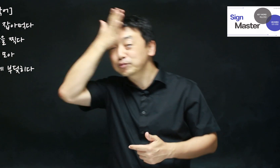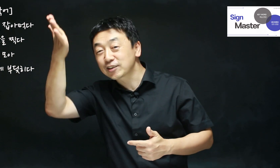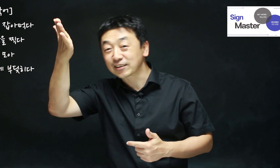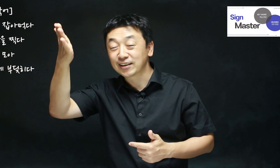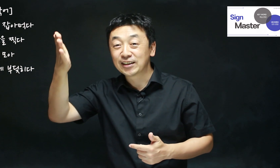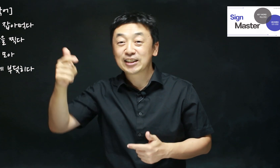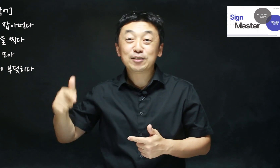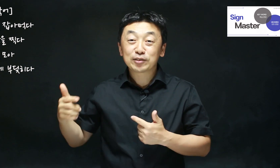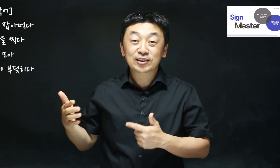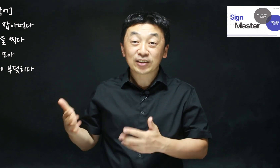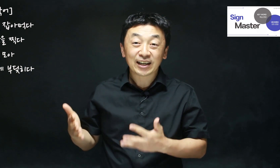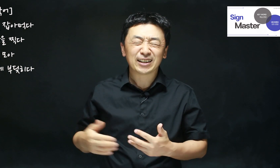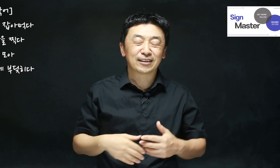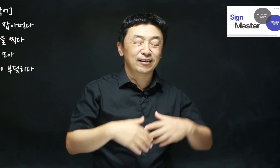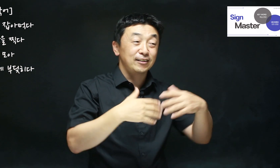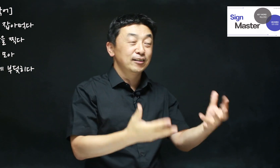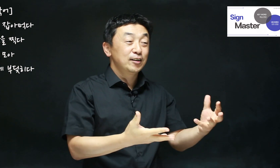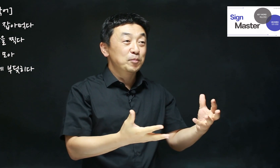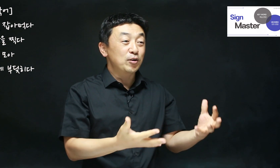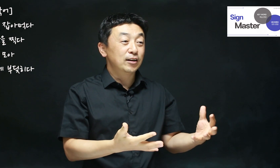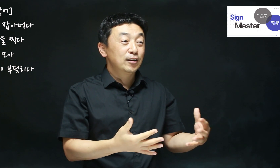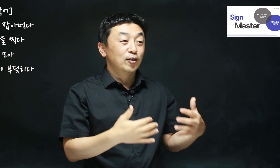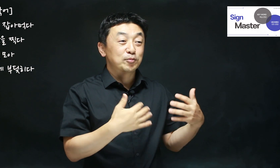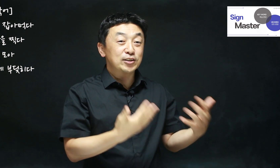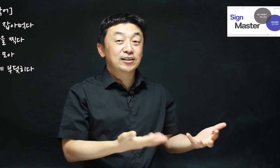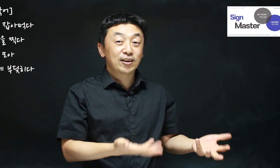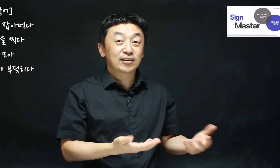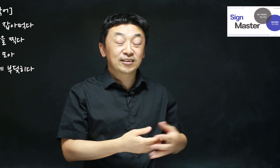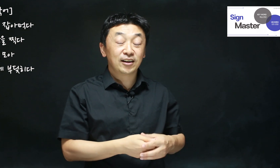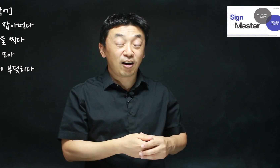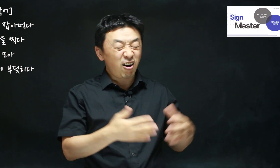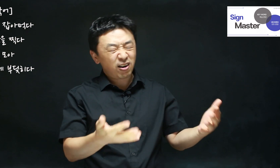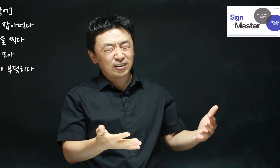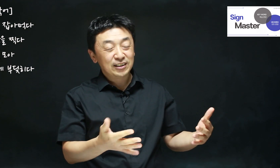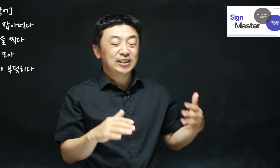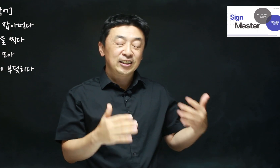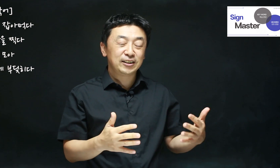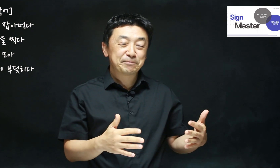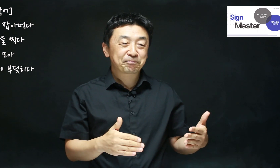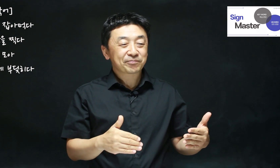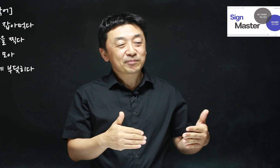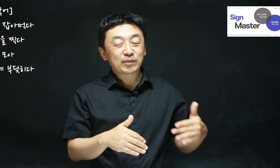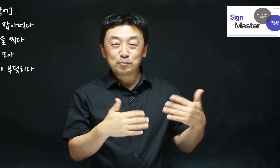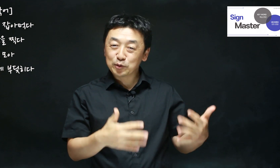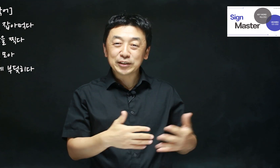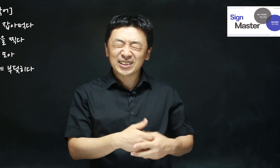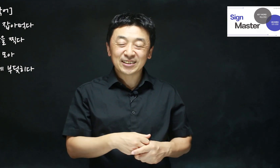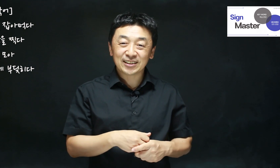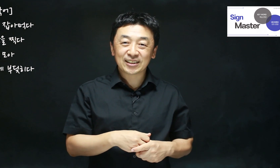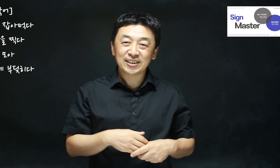부딪혔다. 이 부딪혔다랑 뭔가 문제를 해결하는데 이 프로젝트를 끝났는데 큰